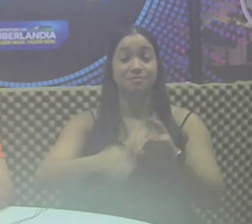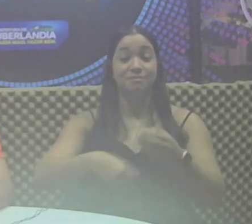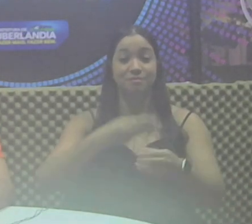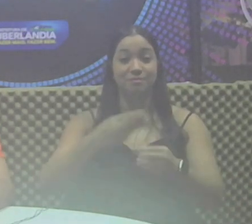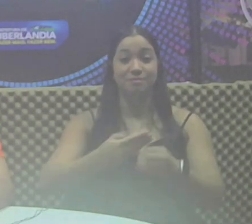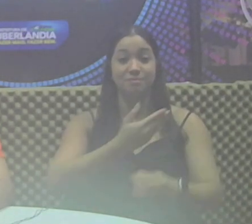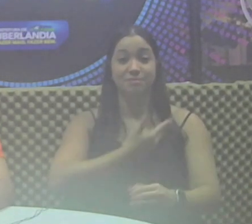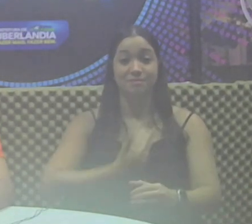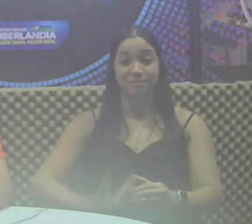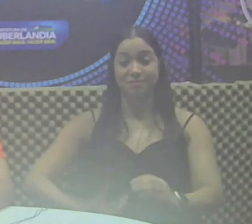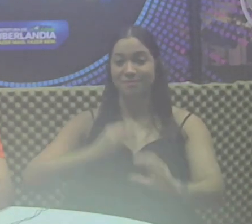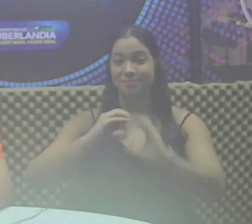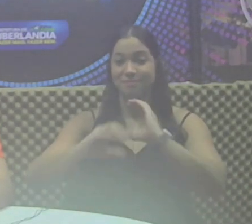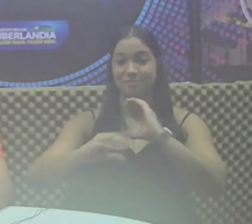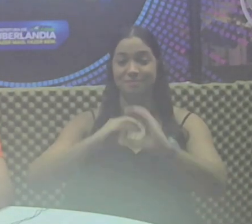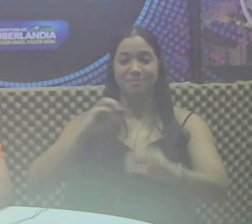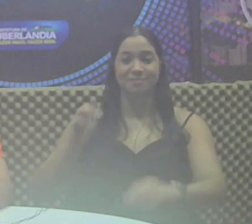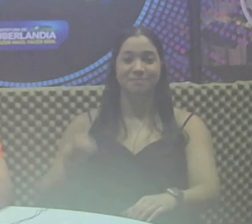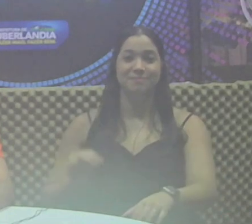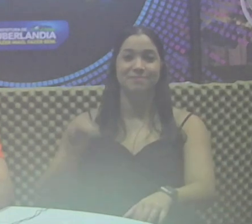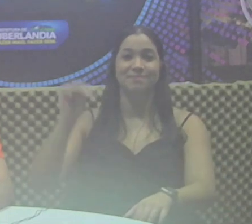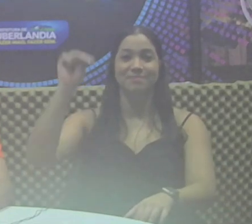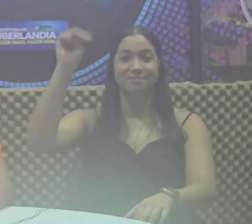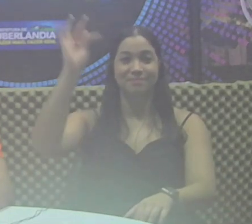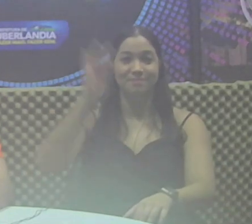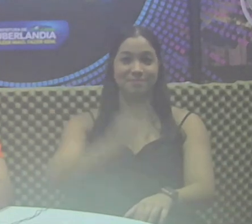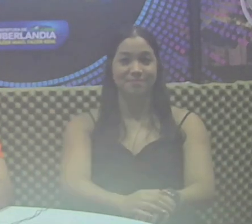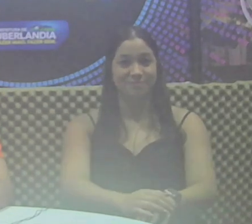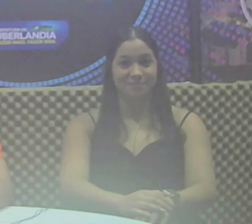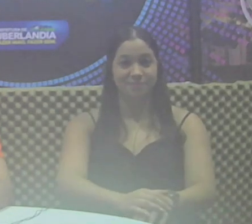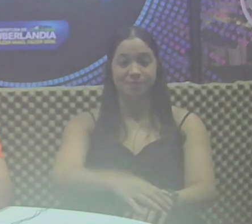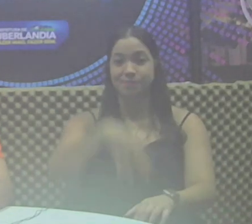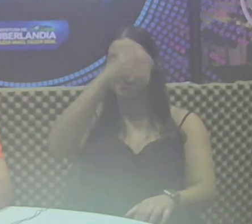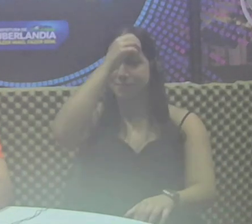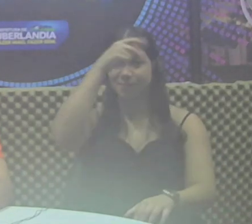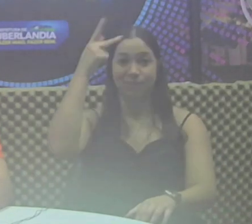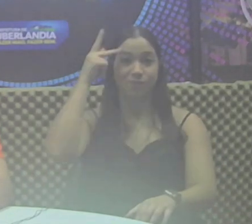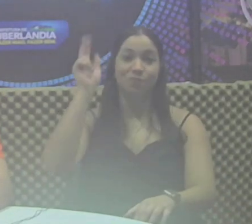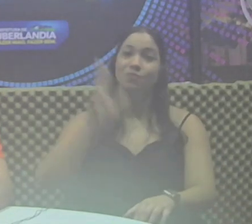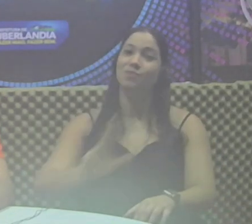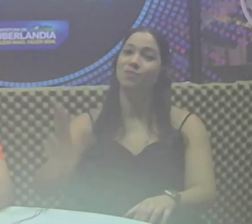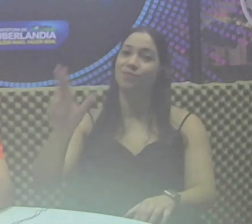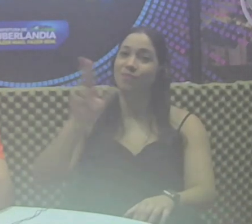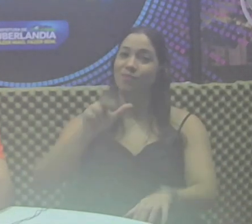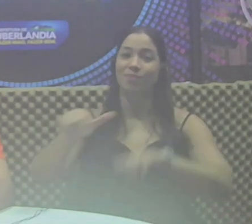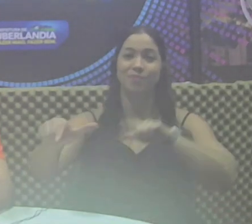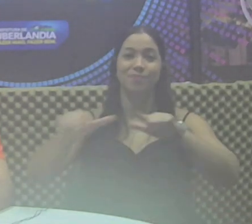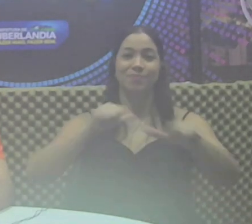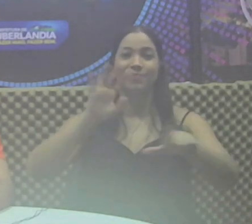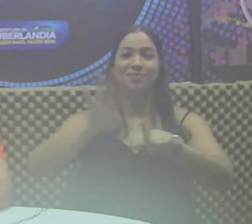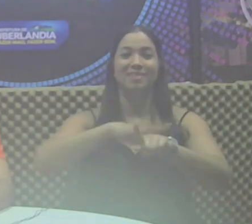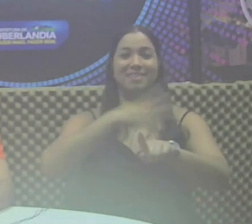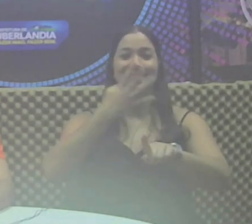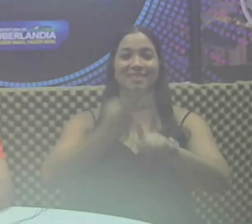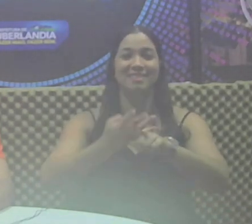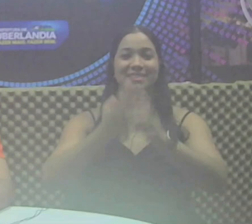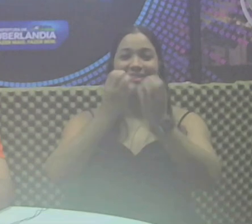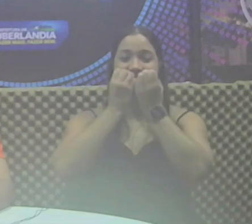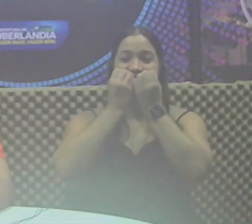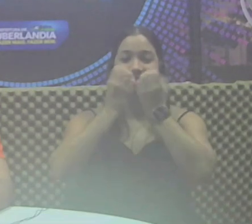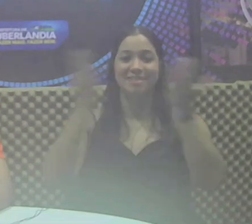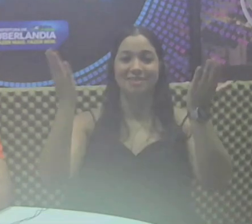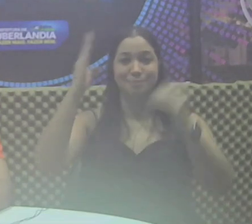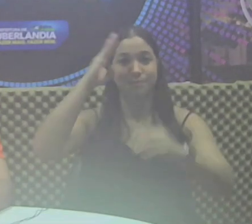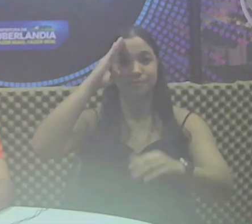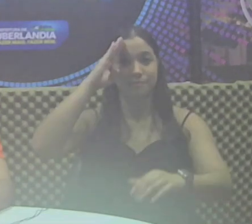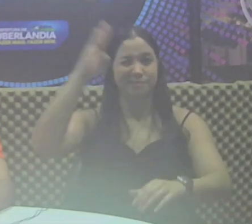Secretário Municipal de Governo e Comunicação, Marco Túlio de Castro Kariman. Prefeitura de Uberlândia. Fazer mais,